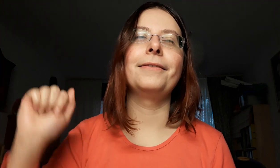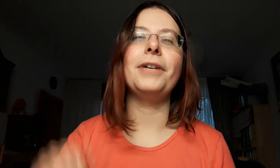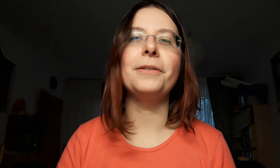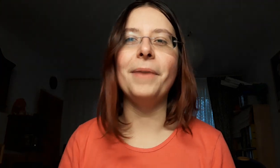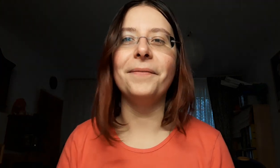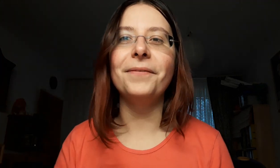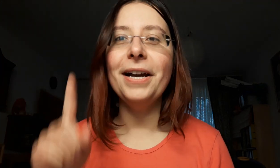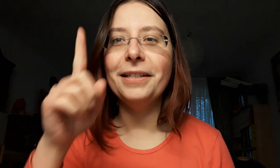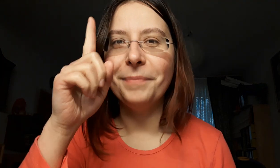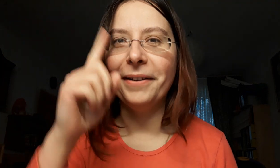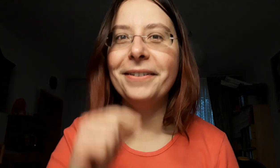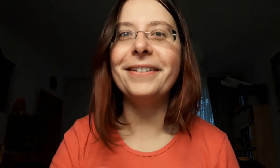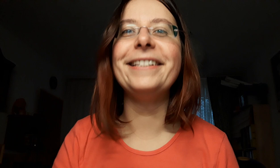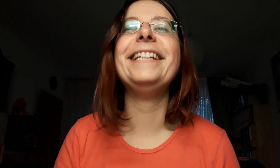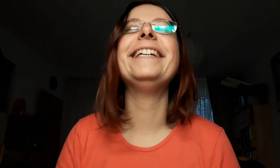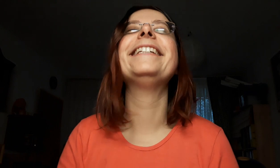Warte mal, wartet mal. Die